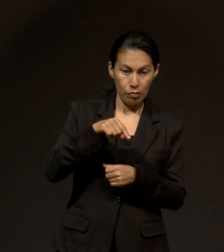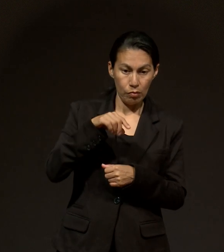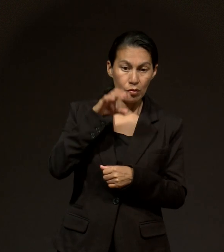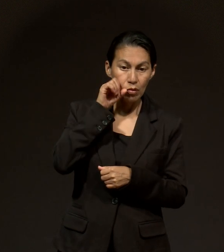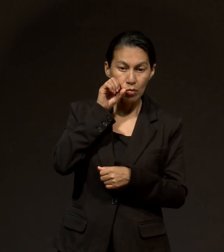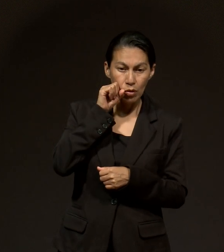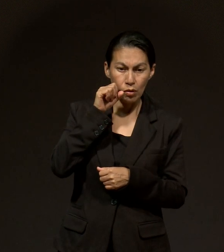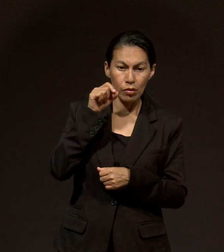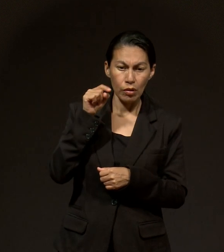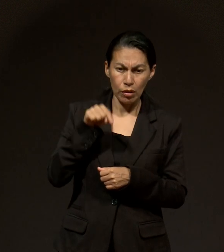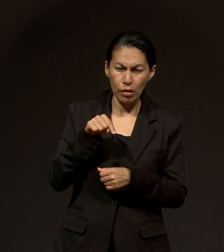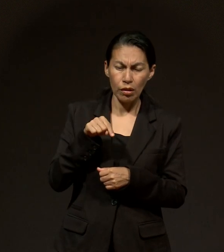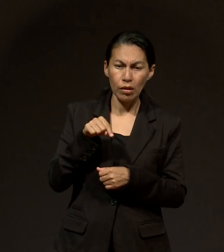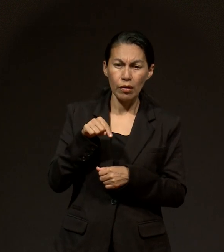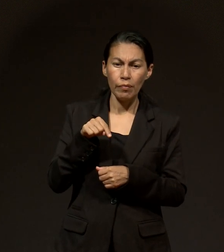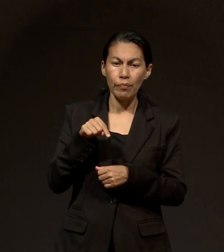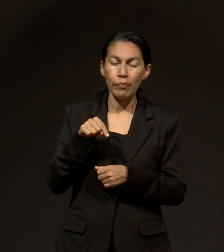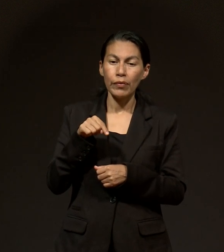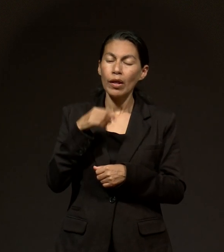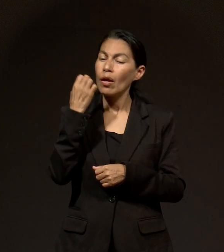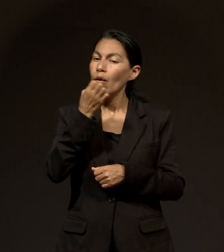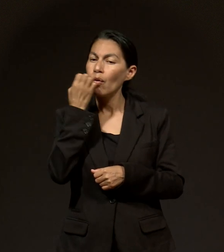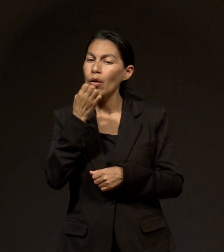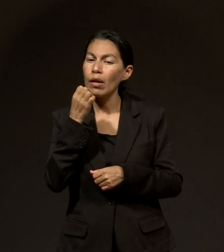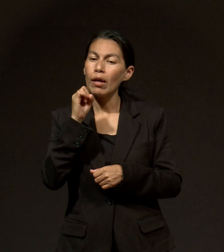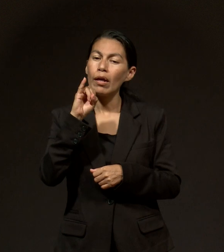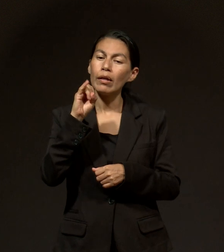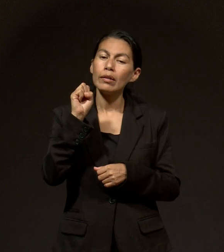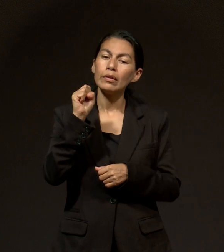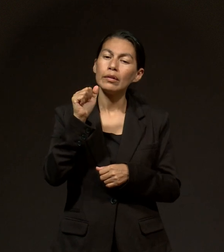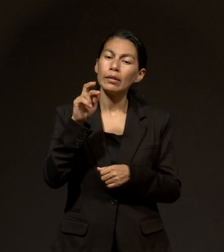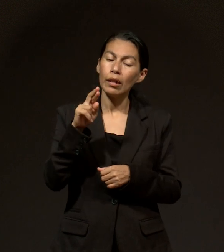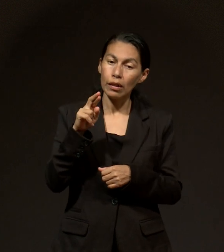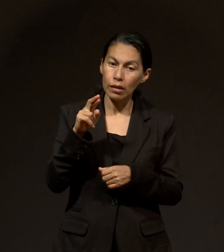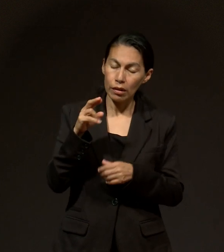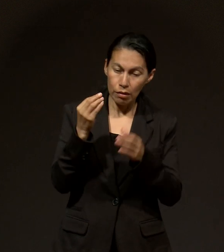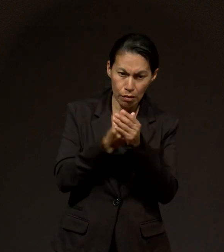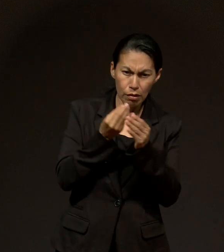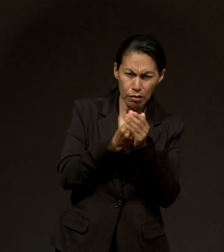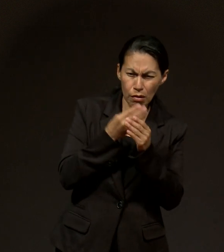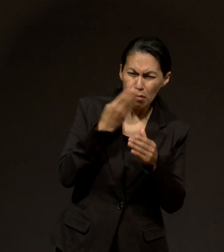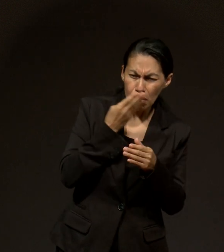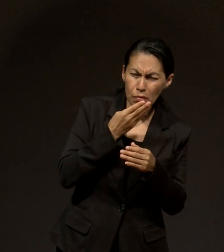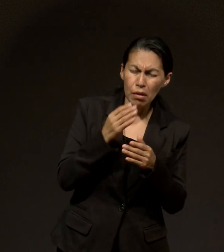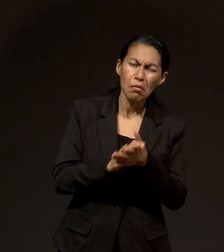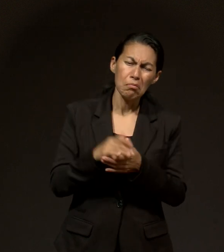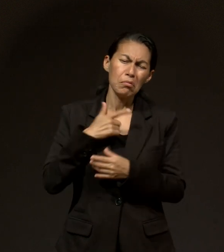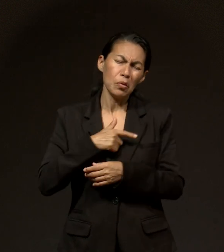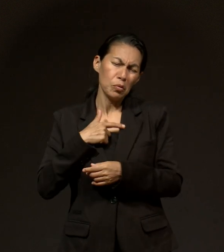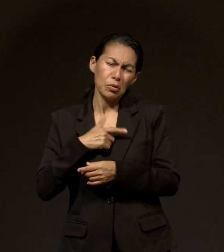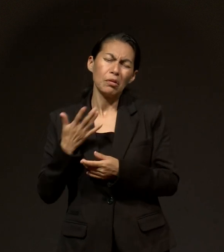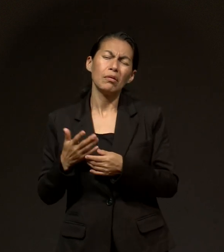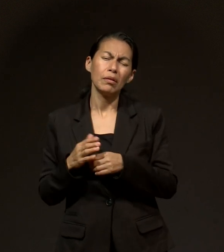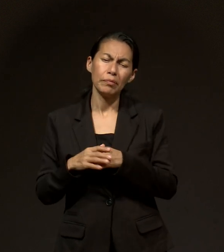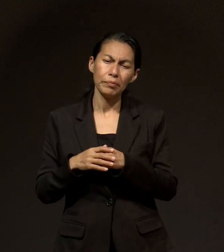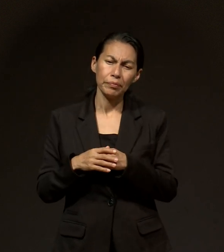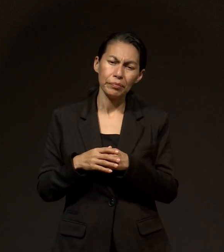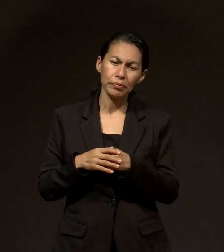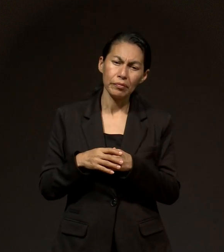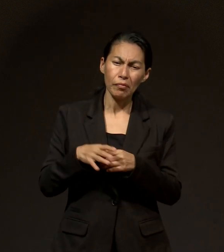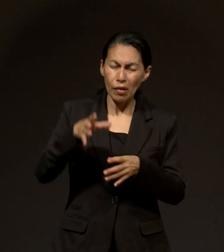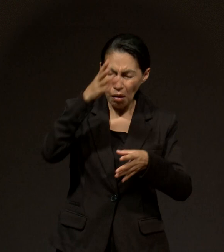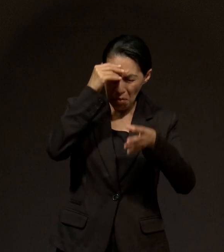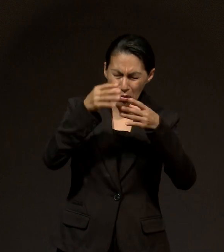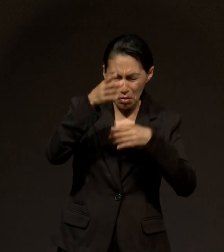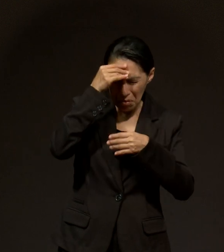a Montemorelos, en Elizar, pues dan clase de Biblia. Y a mí me encantaba, me gustaba mucho, aprendía